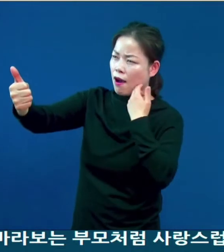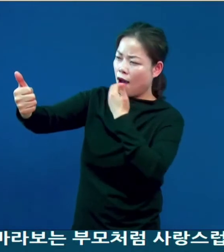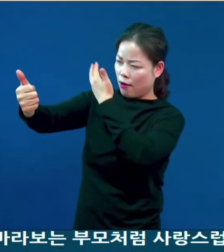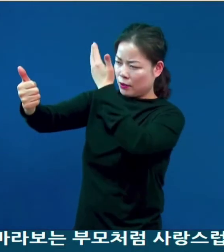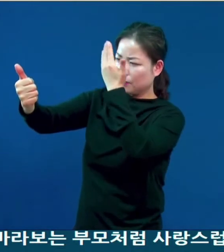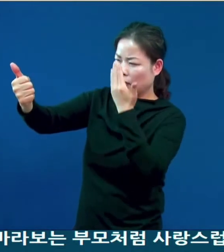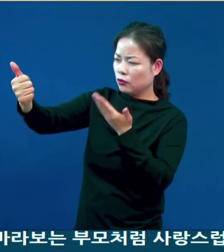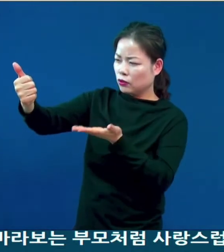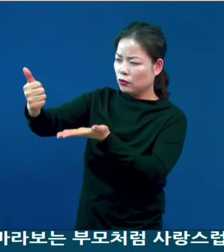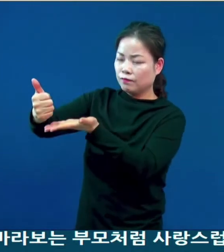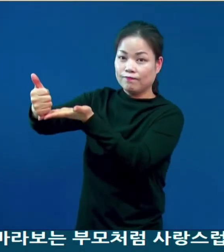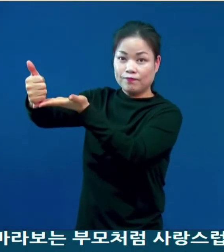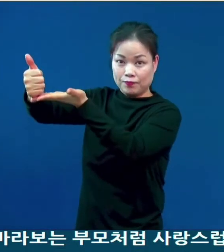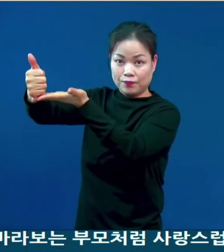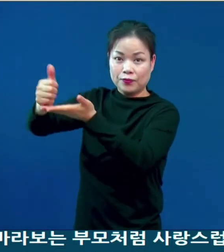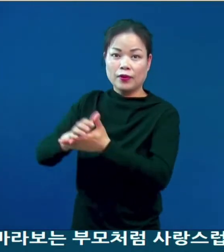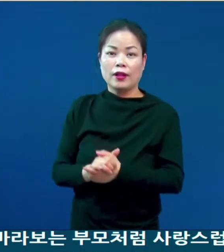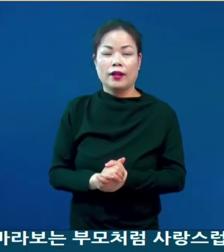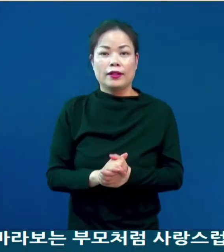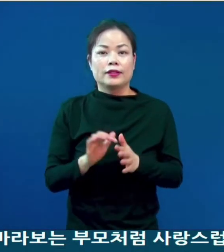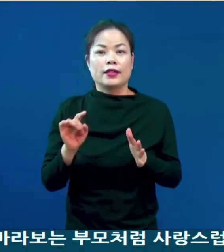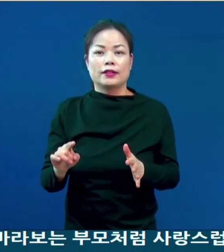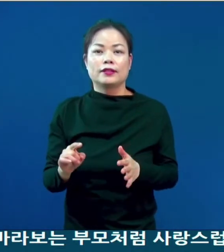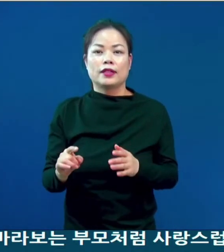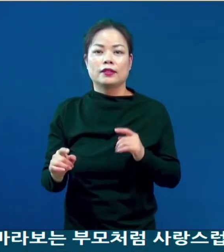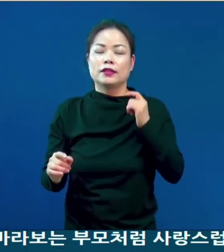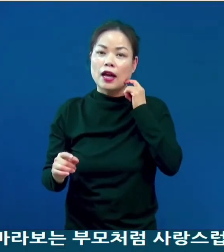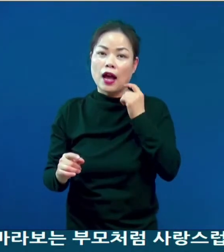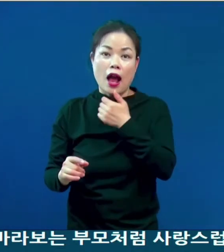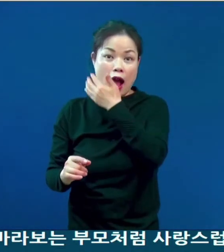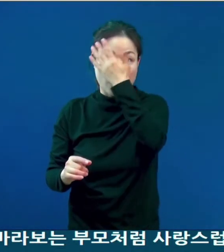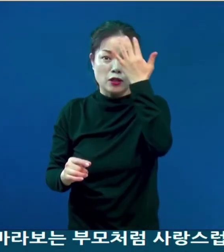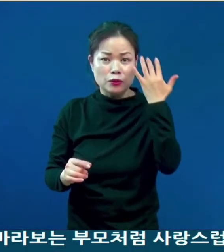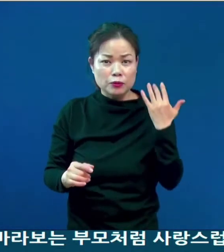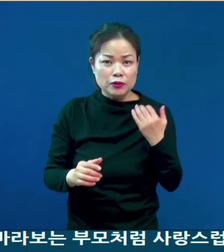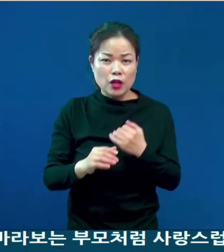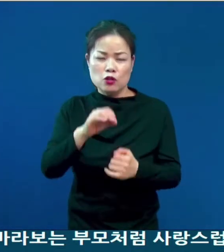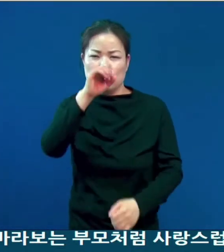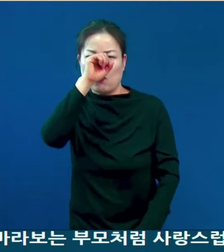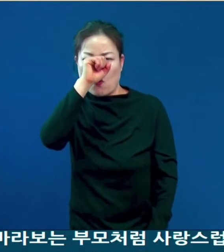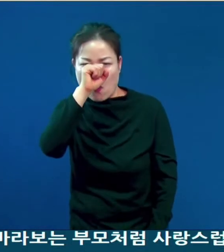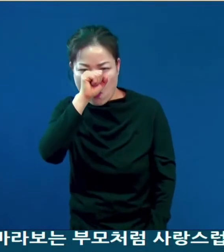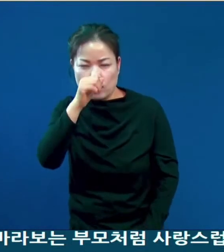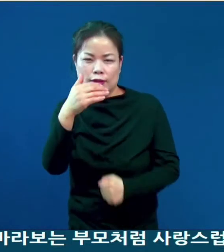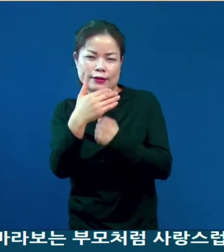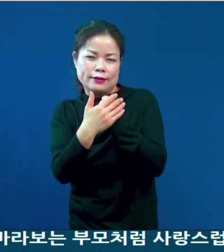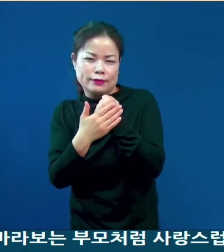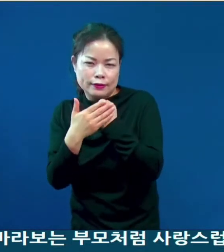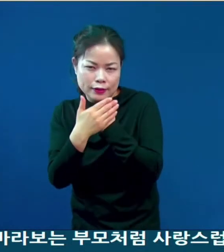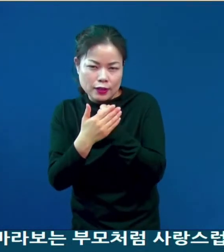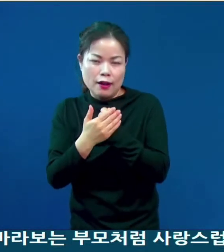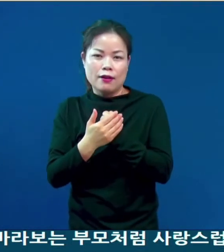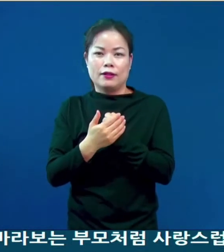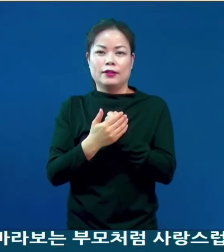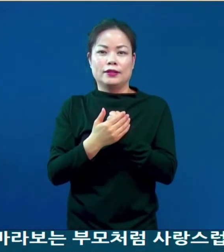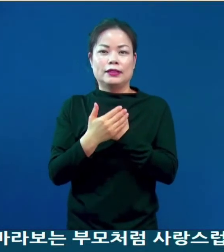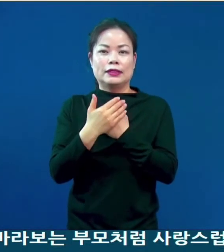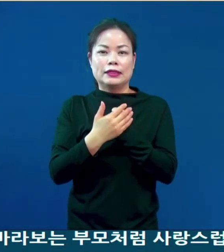아름다움이라고 표현하고 있습니다. 여기서 이 아름다움이라고 하는 말은 호의, 은총,